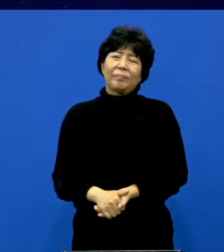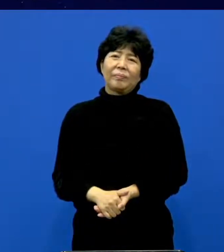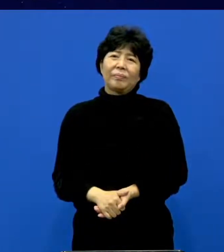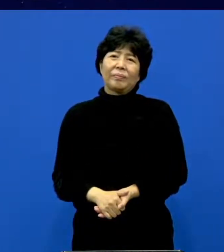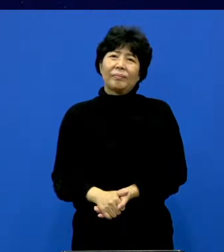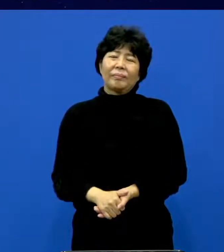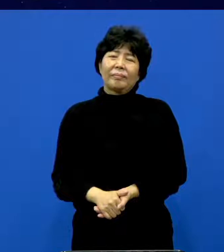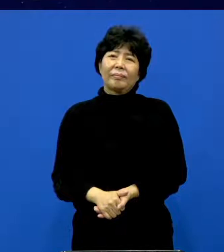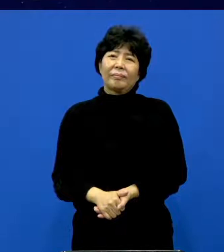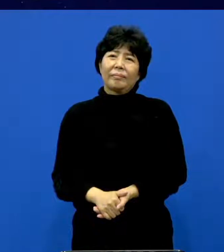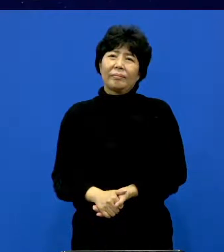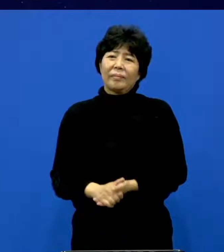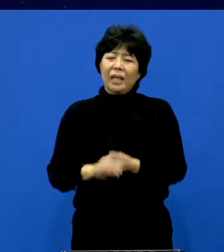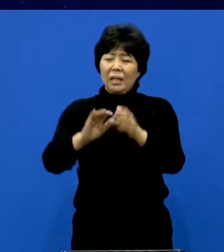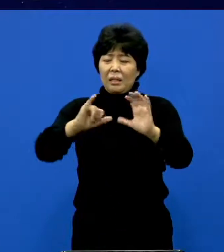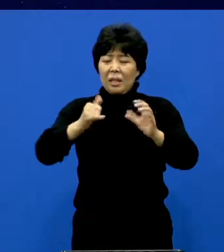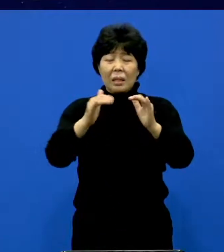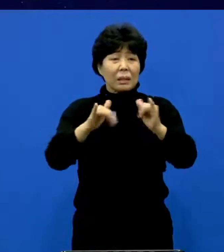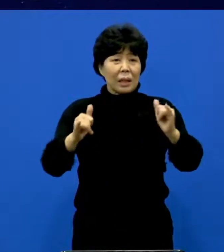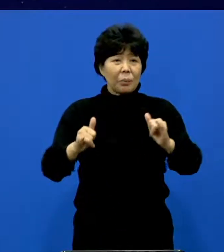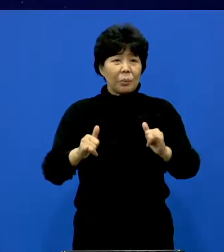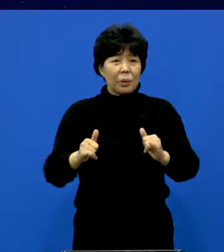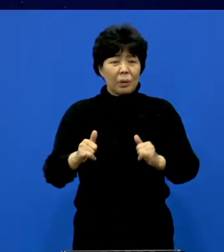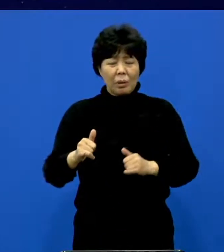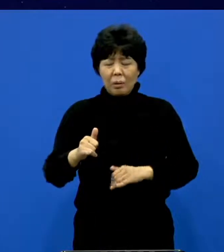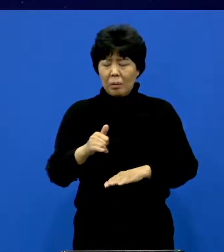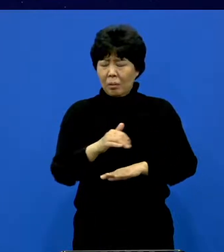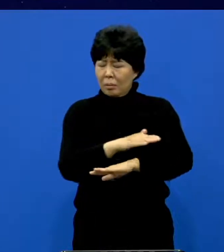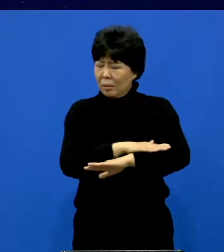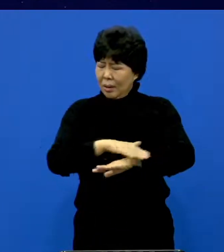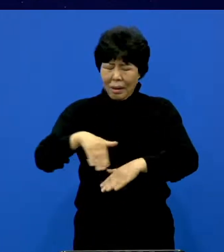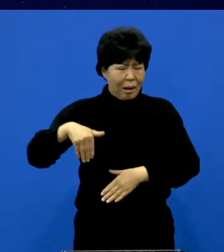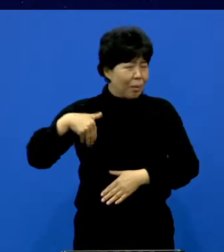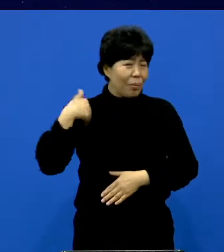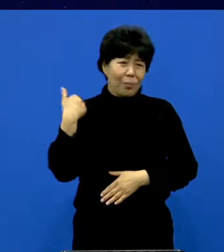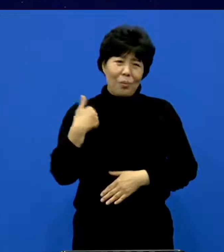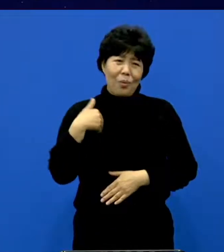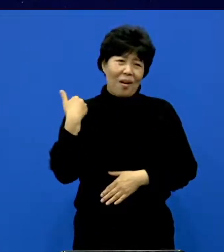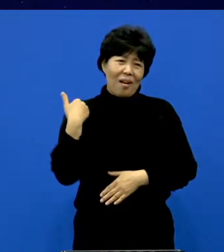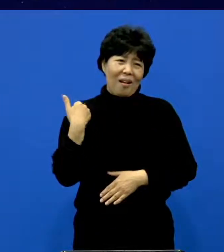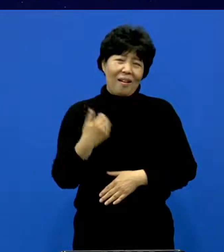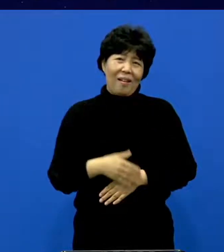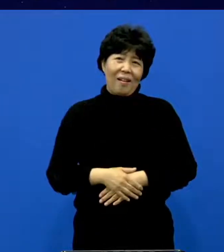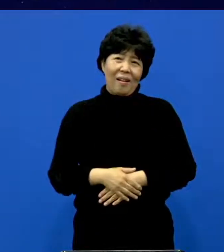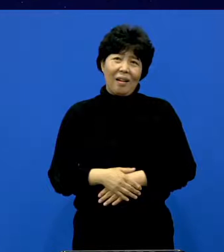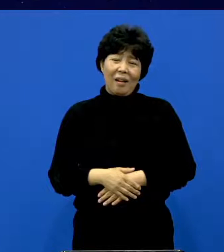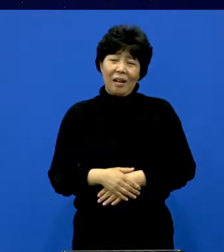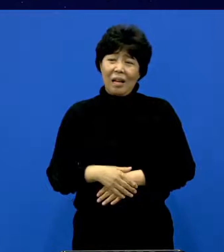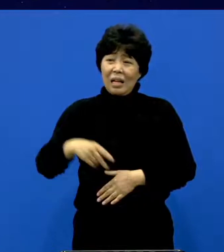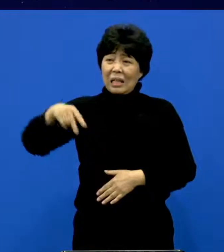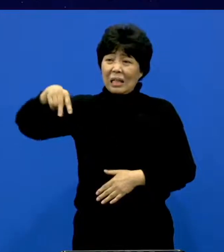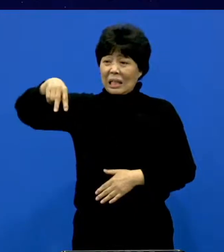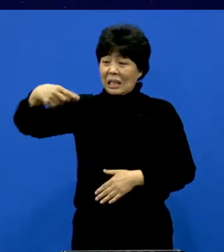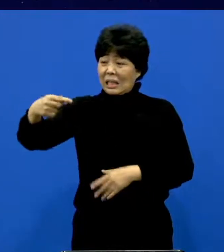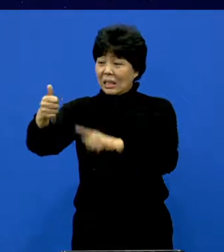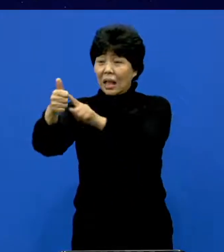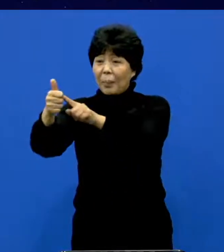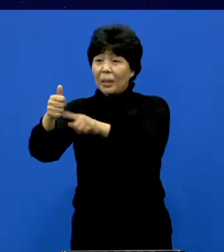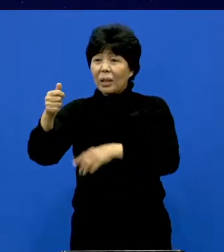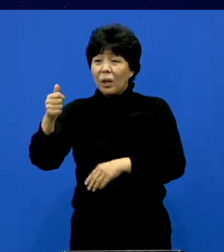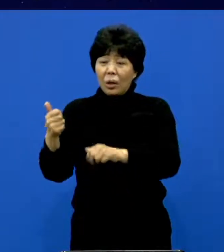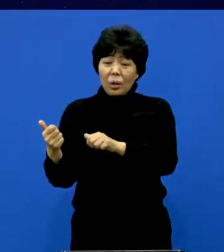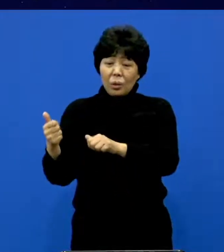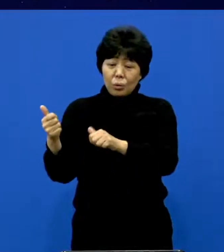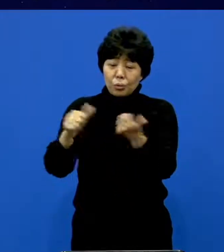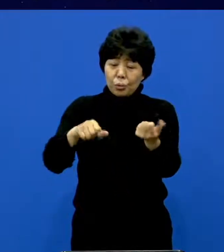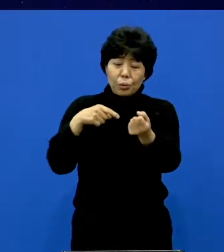세상이 전혀 이해할 수 없고 알아차릴 수도 없는 모습으로 살다가 죽은 거죠. 왜 죽었는지, 죽을